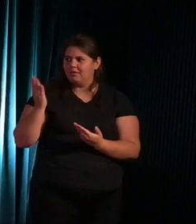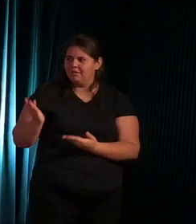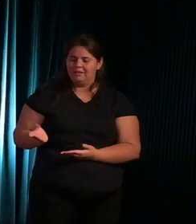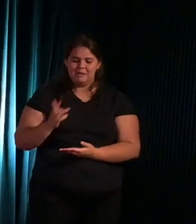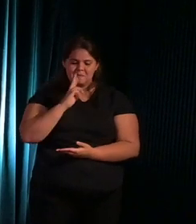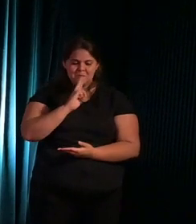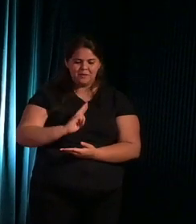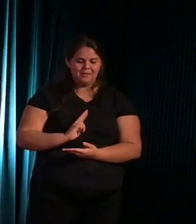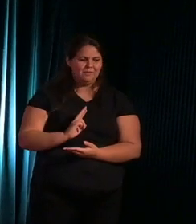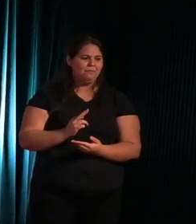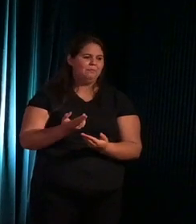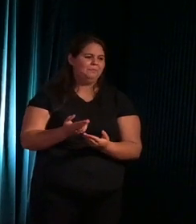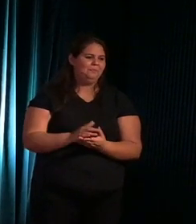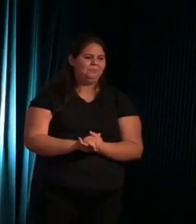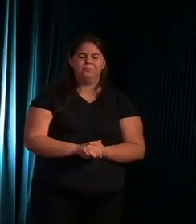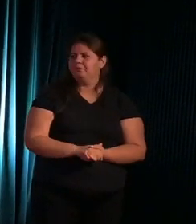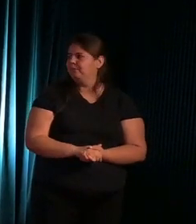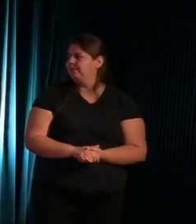isso comigo.